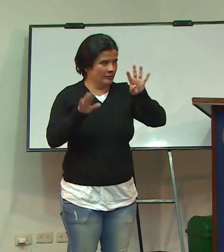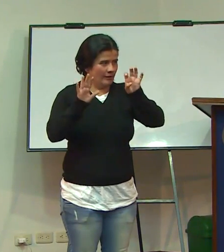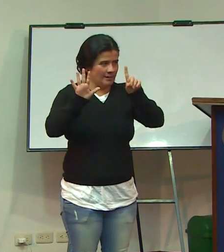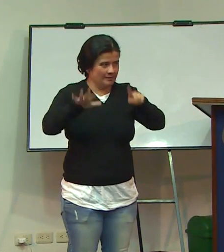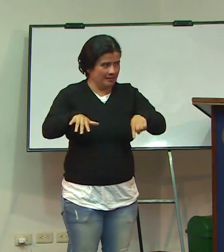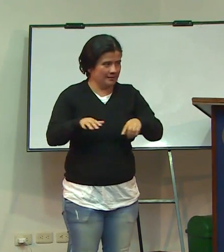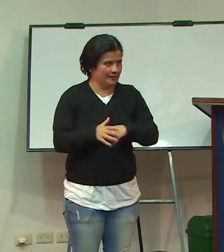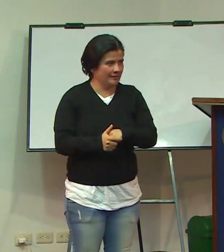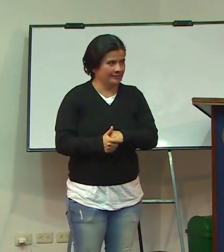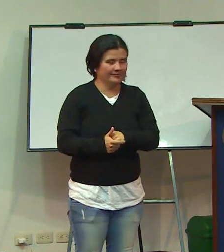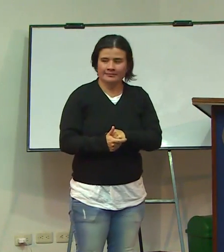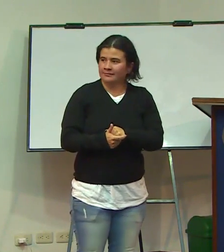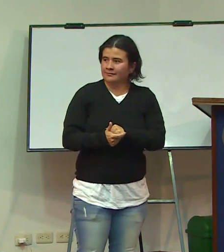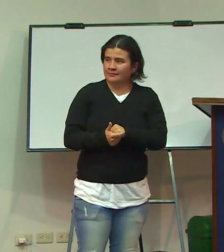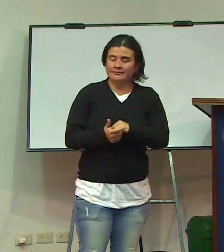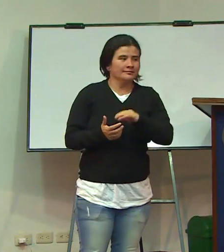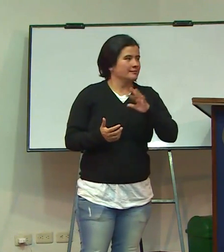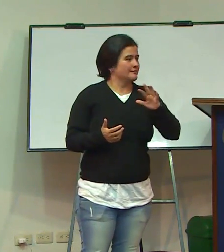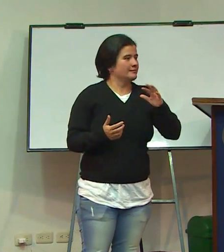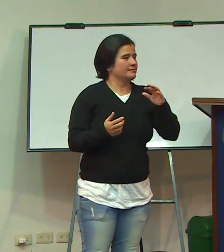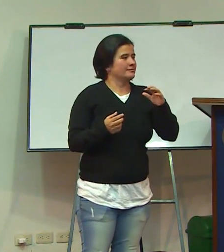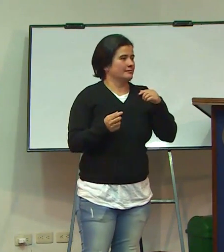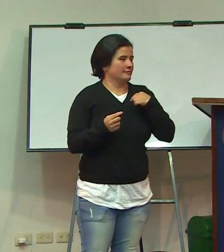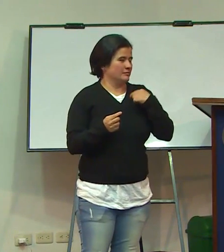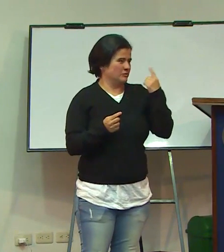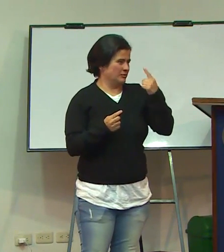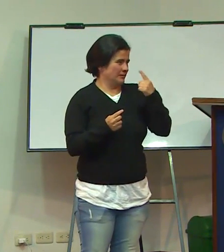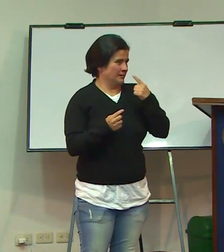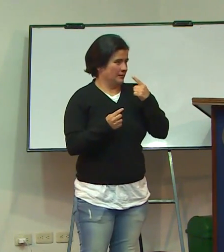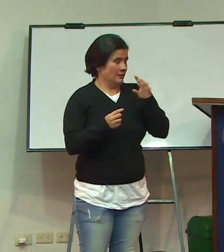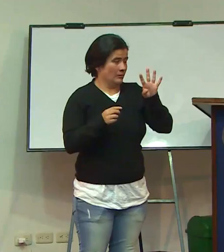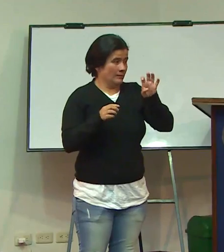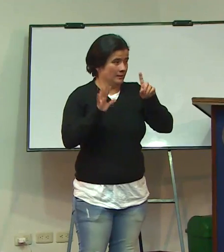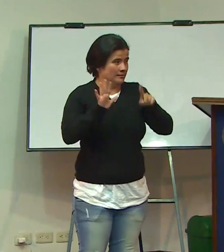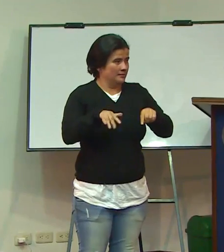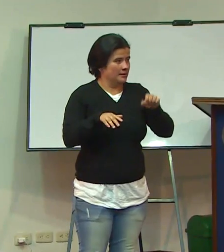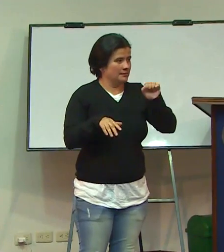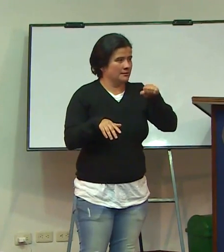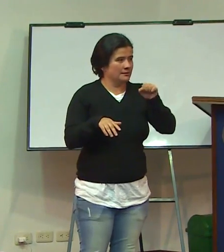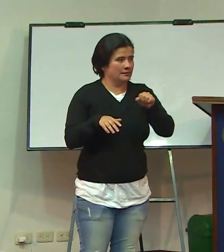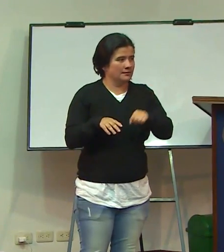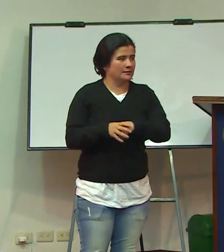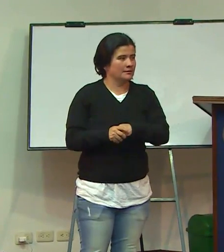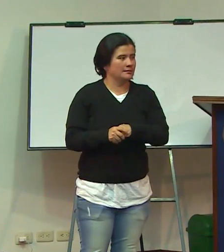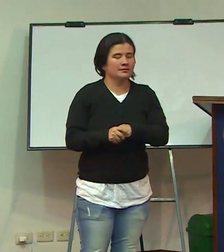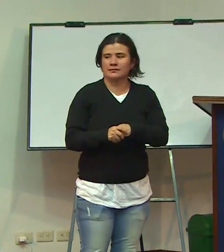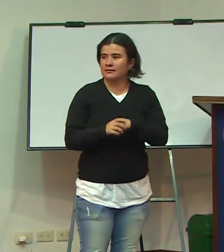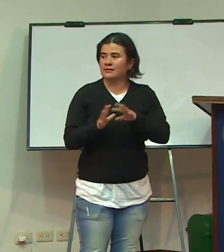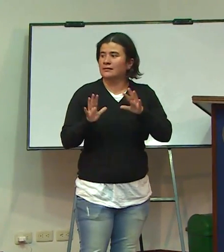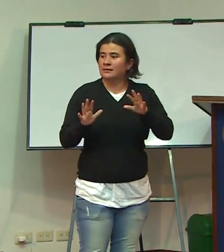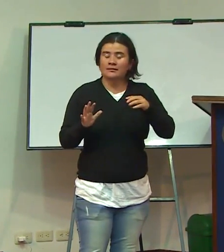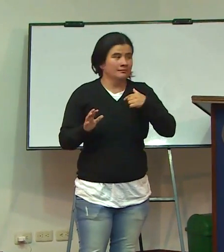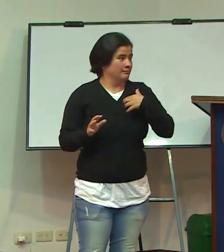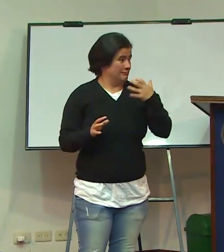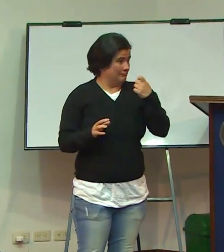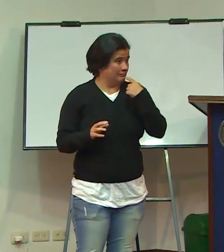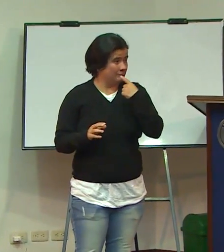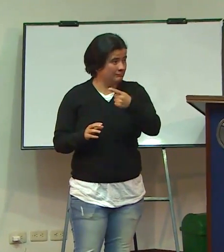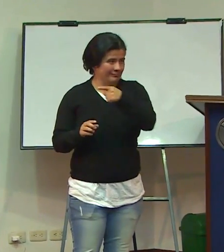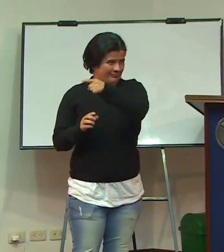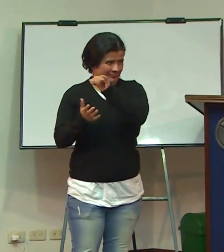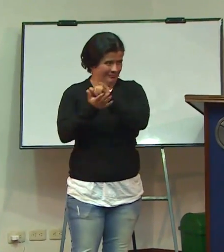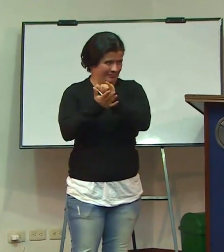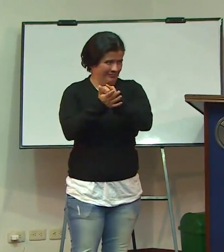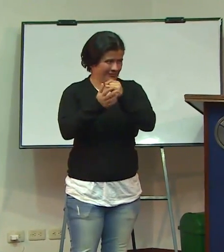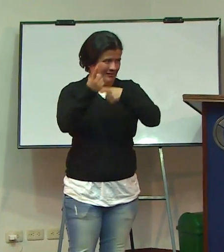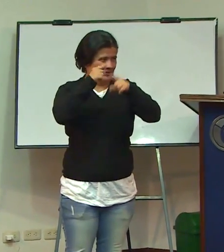Estoy estudiando licenciatura en comunitaria, noveno semestre.